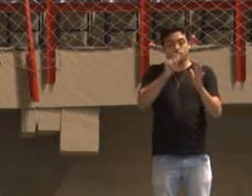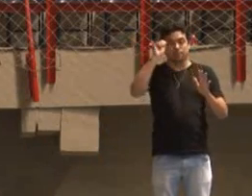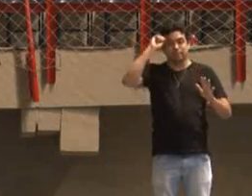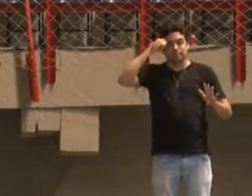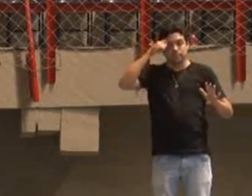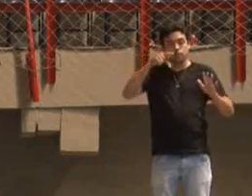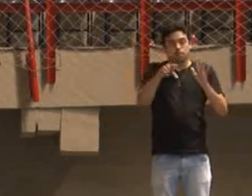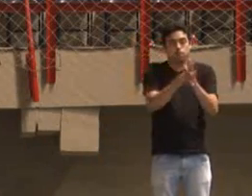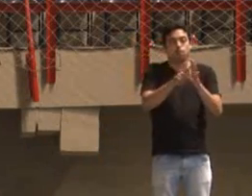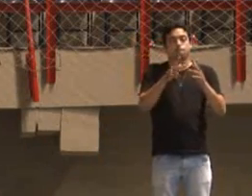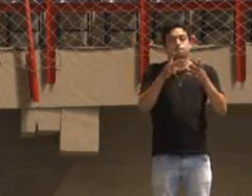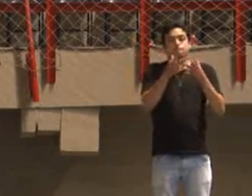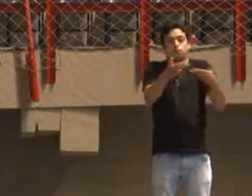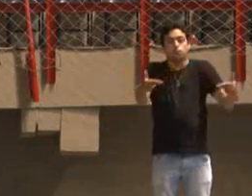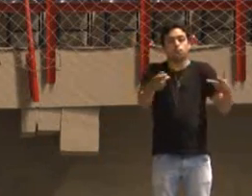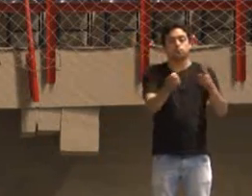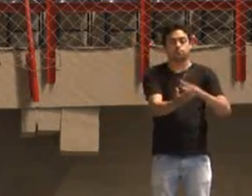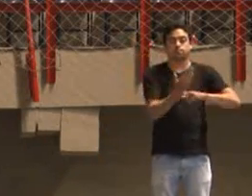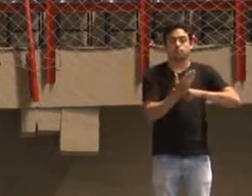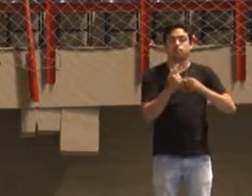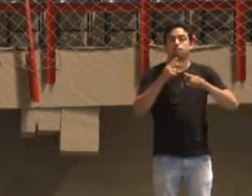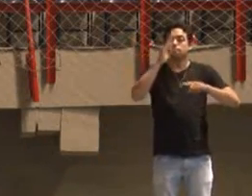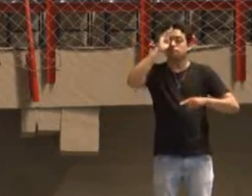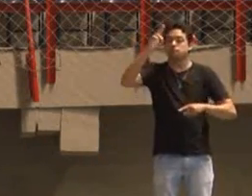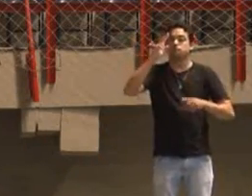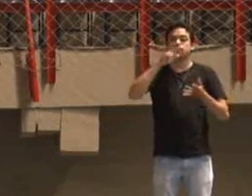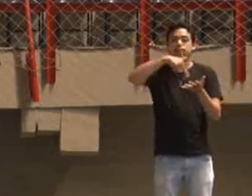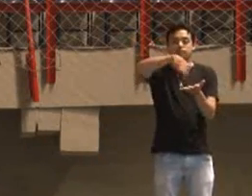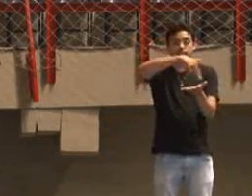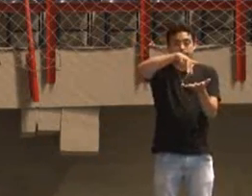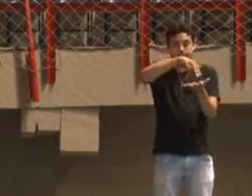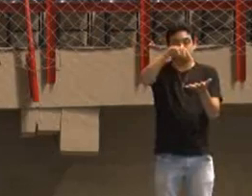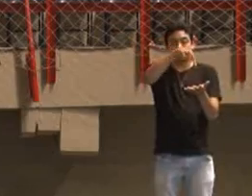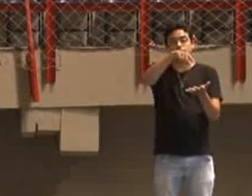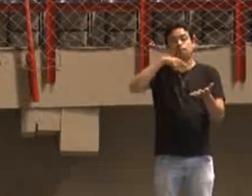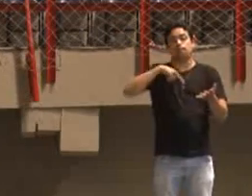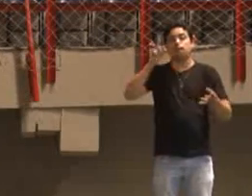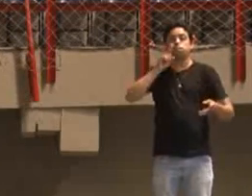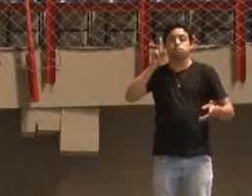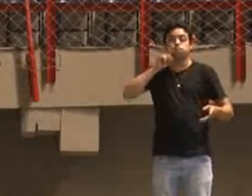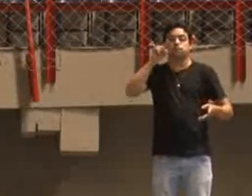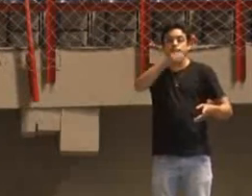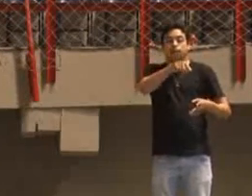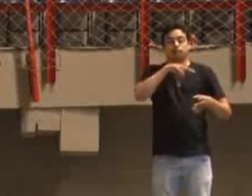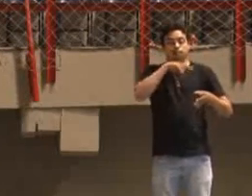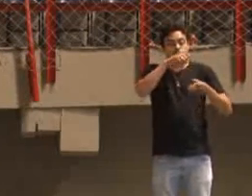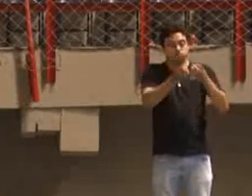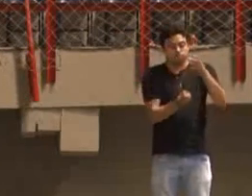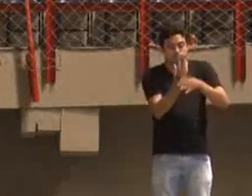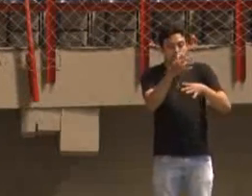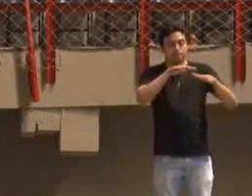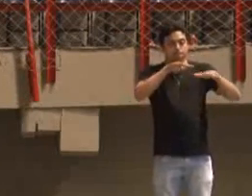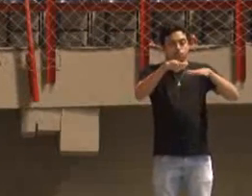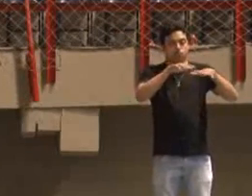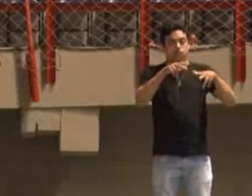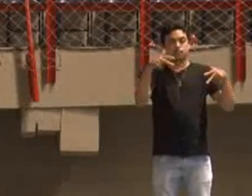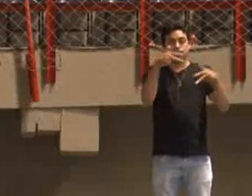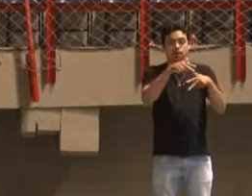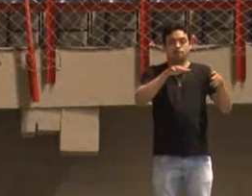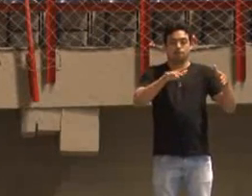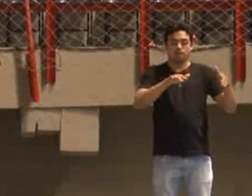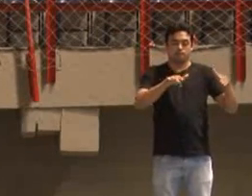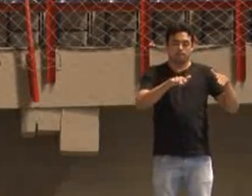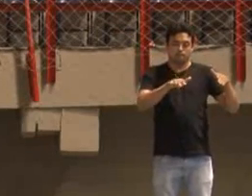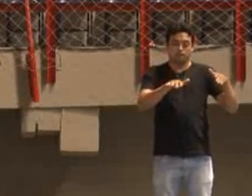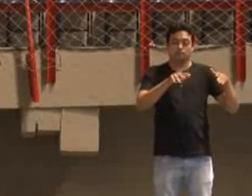com muita coisa para nos oferecer, principalmente em termos de dança. E lá nos Estados Unidos surgiu um movimento chamado hip hop,